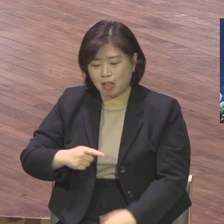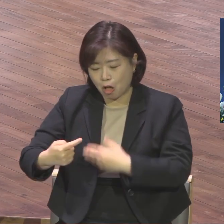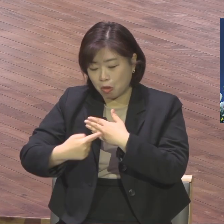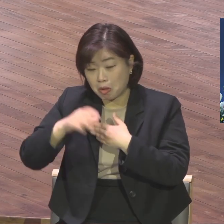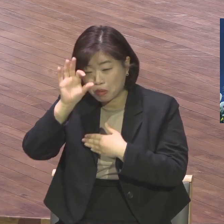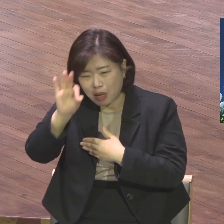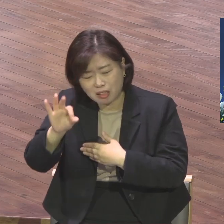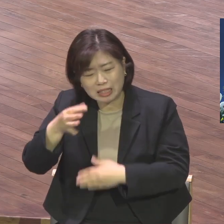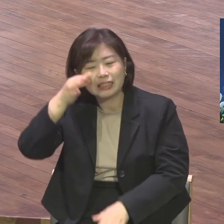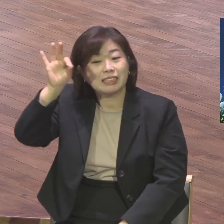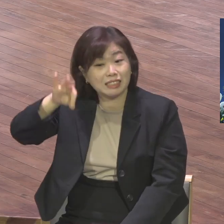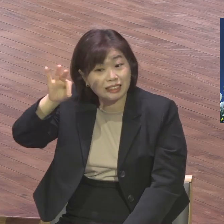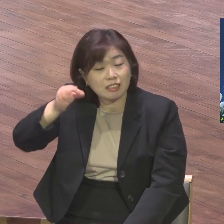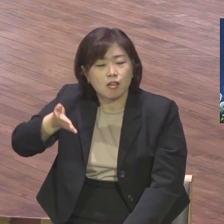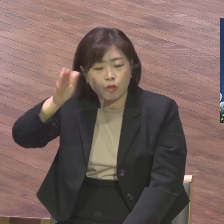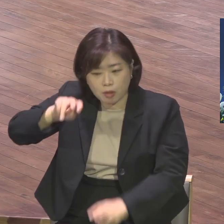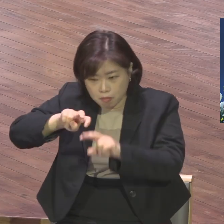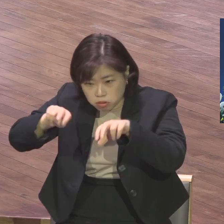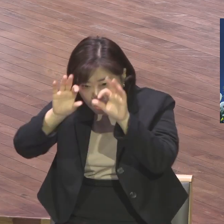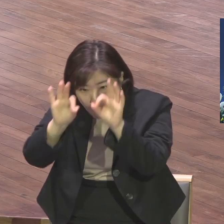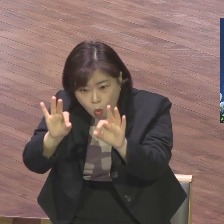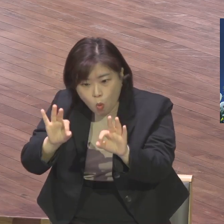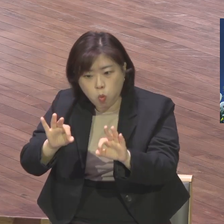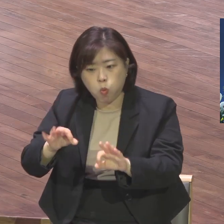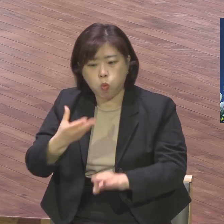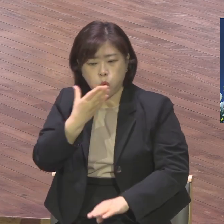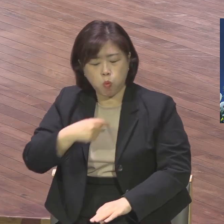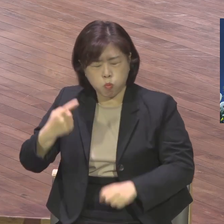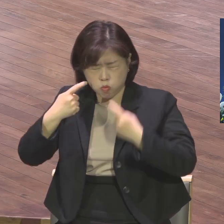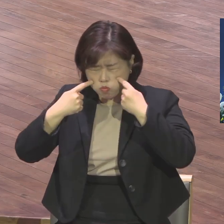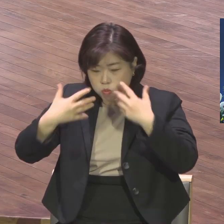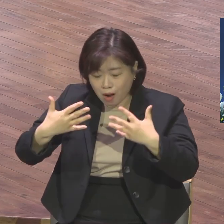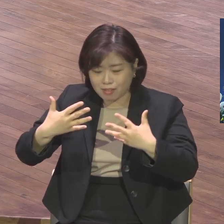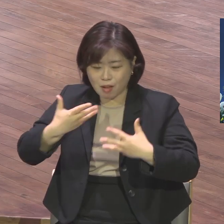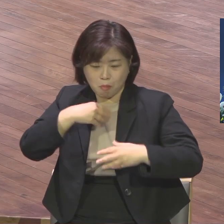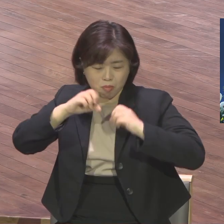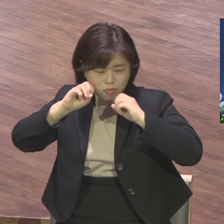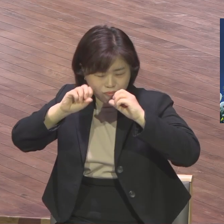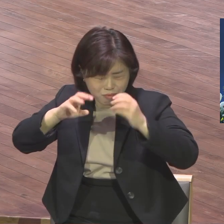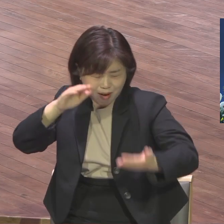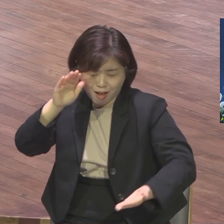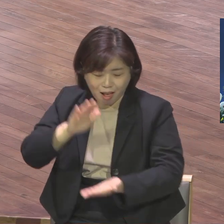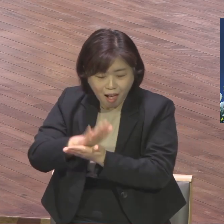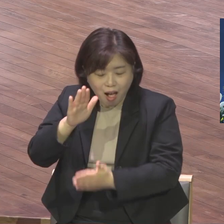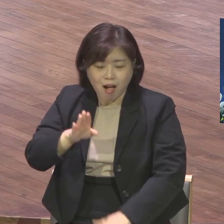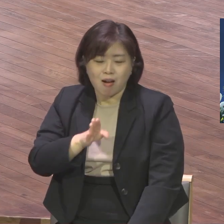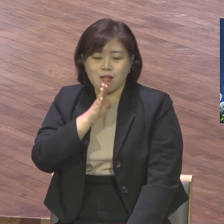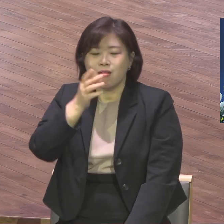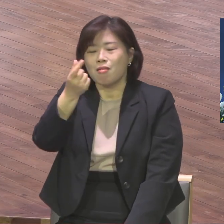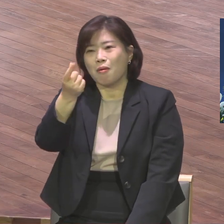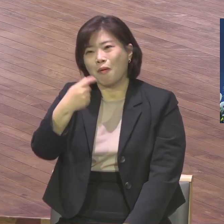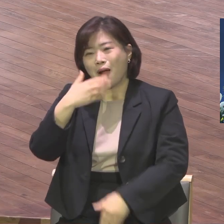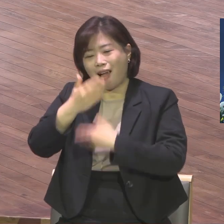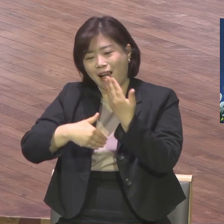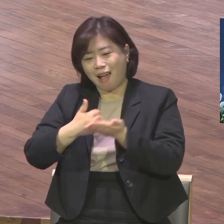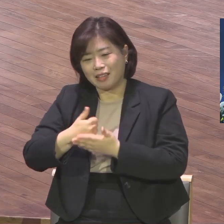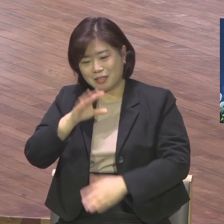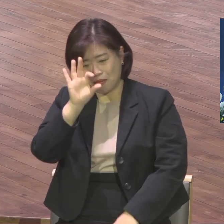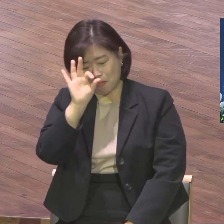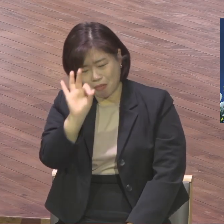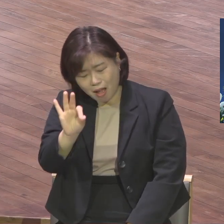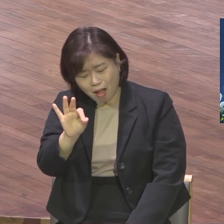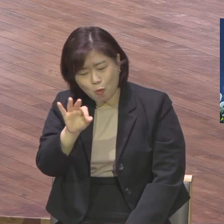설 수밖에 없는 거예요 지금. 네. 내가 하나님이라도 그러겠다. 내가 하나님이라도 아 영계 이거 야 이건